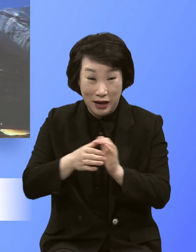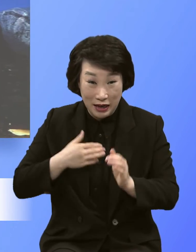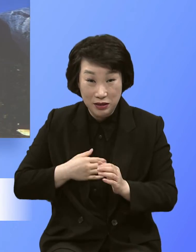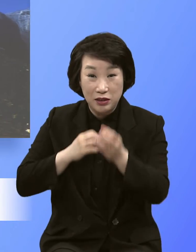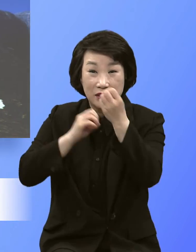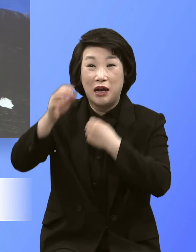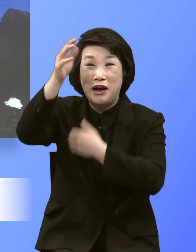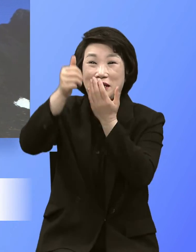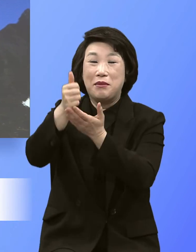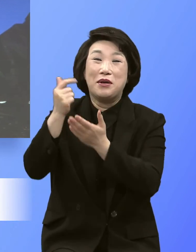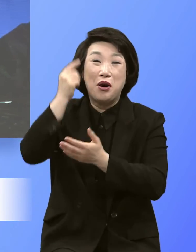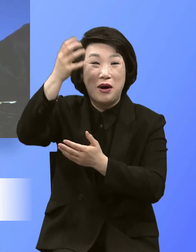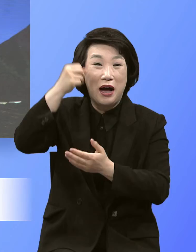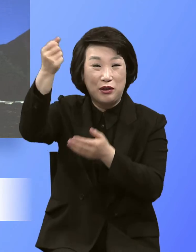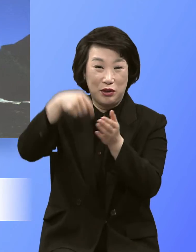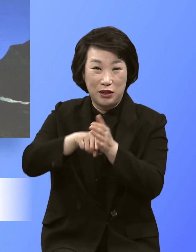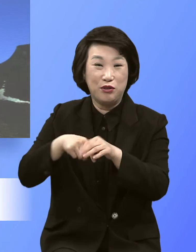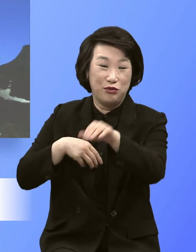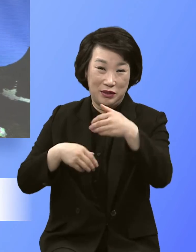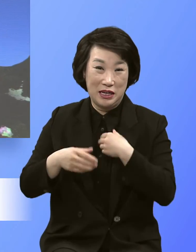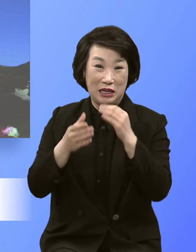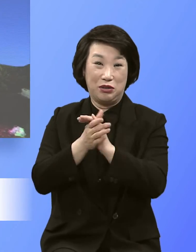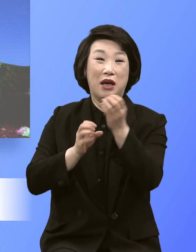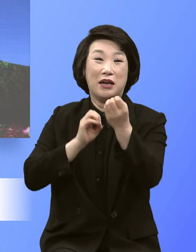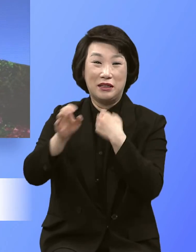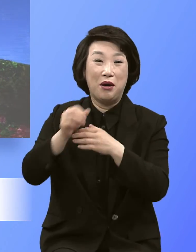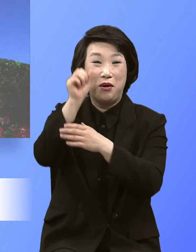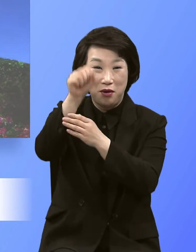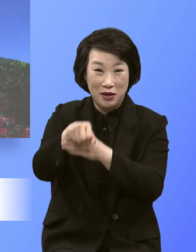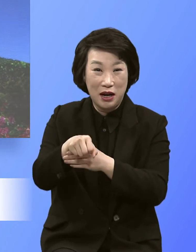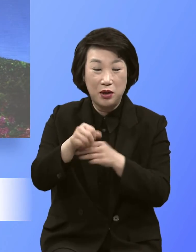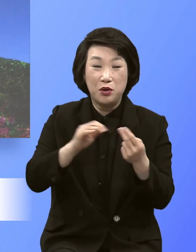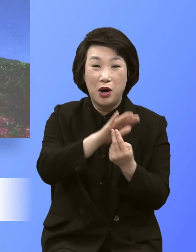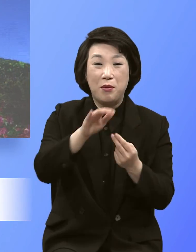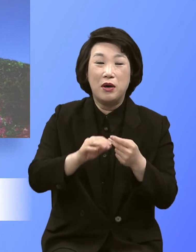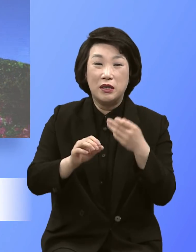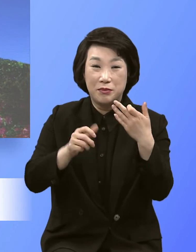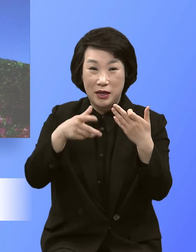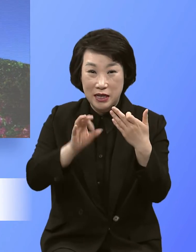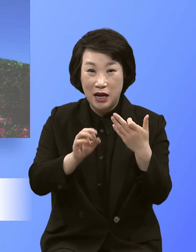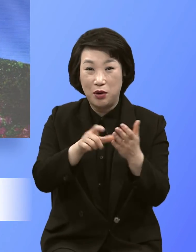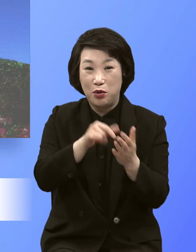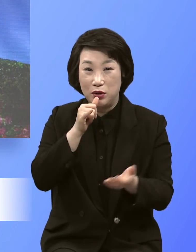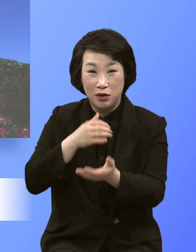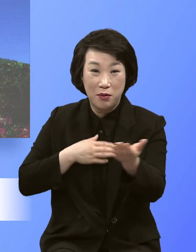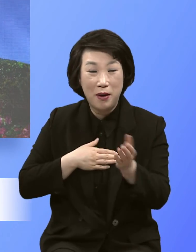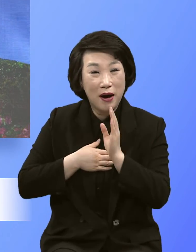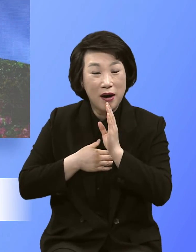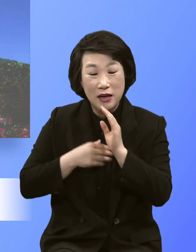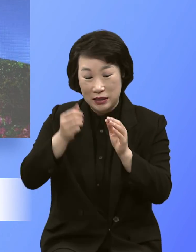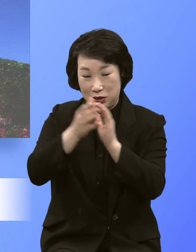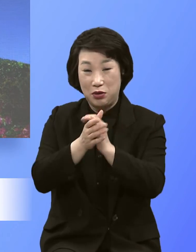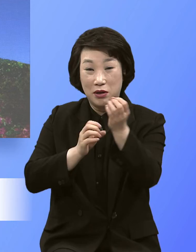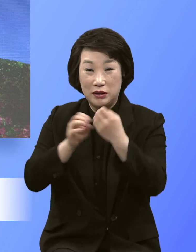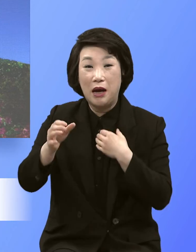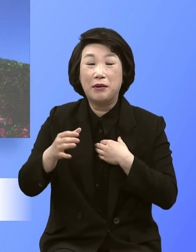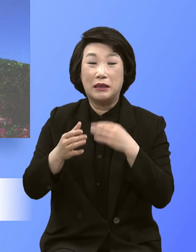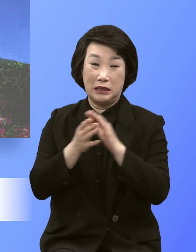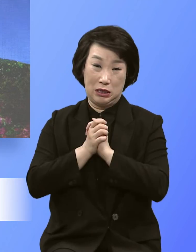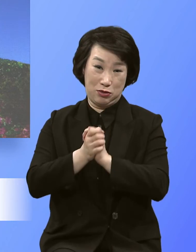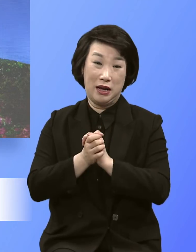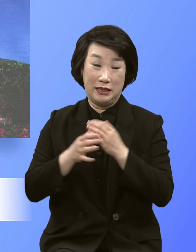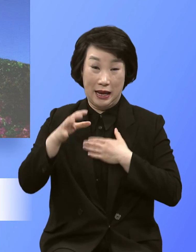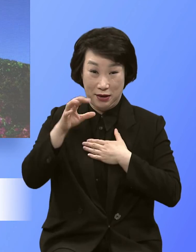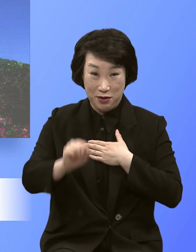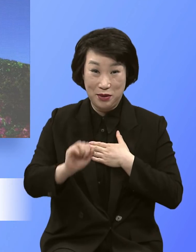영광을 받으시기 위해서 반드시 허락하신다고 요한복음 10장에 말씀하셨으니 기도 응답은 기도하는 자의